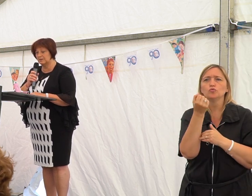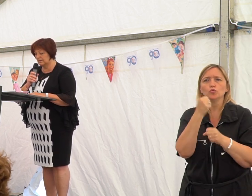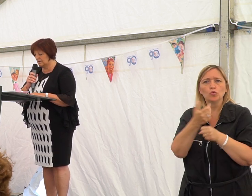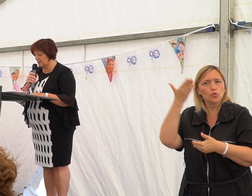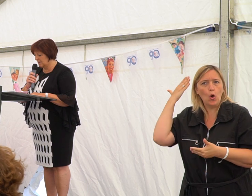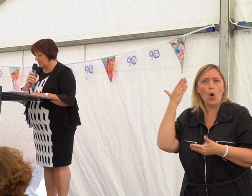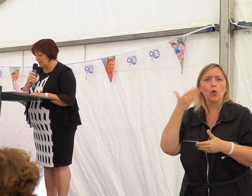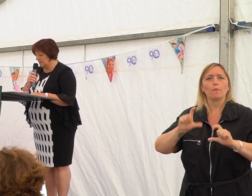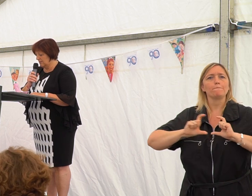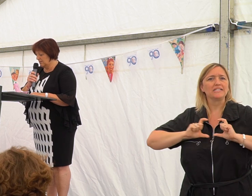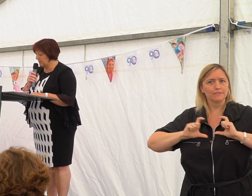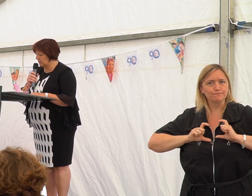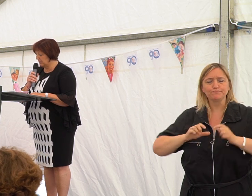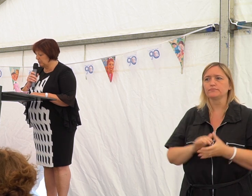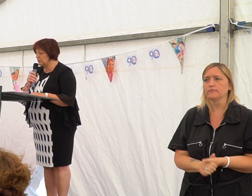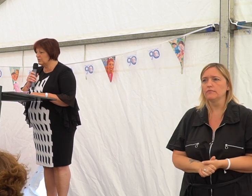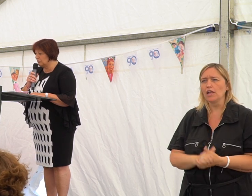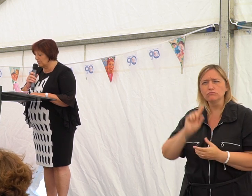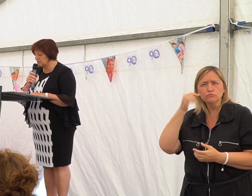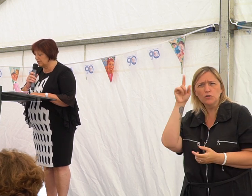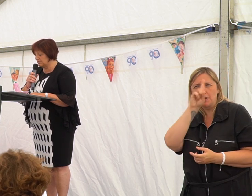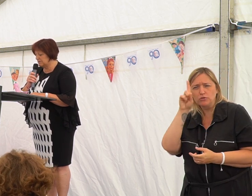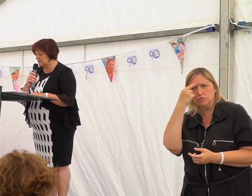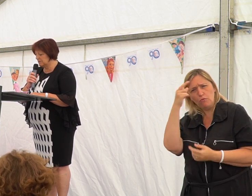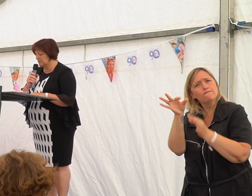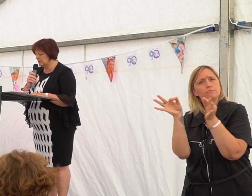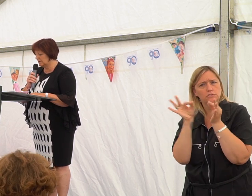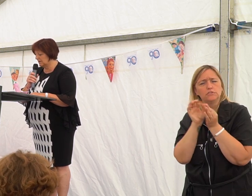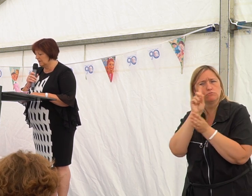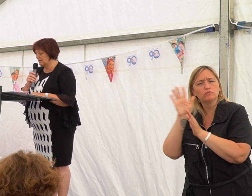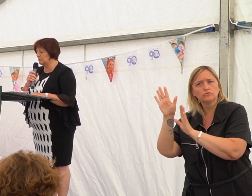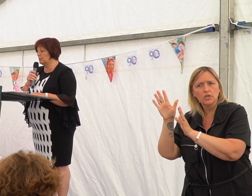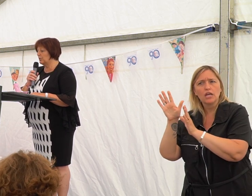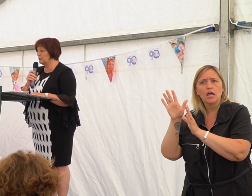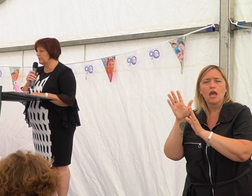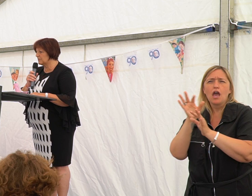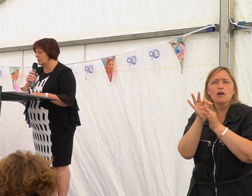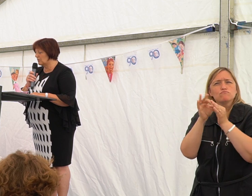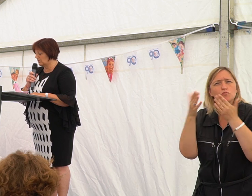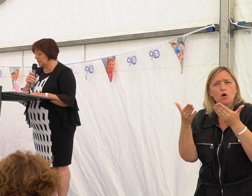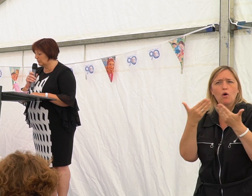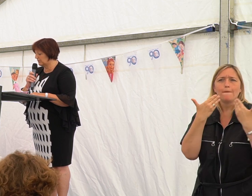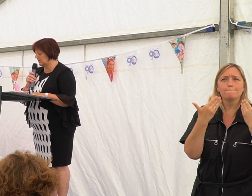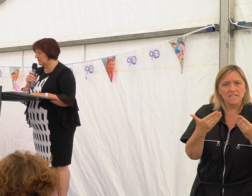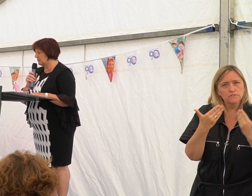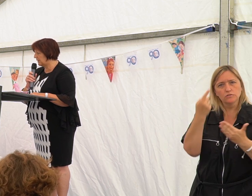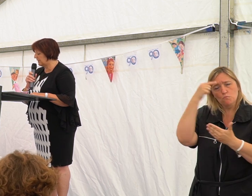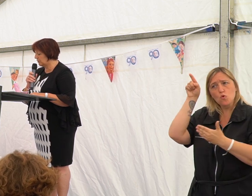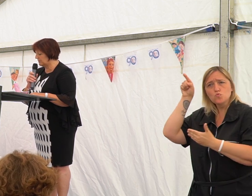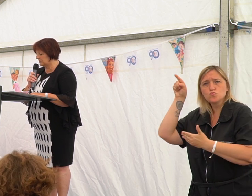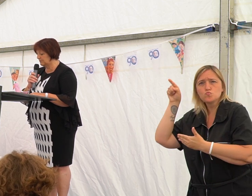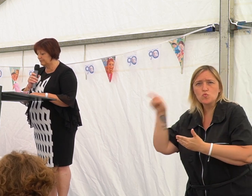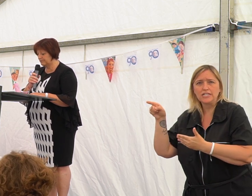Marlier. Mes premières pensées vont à sa famille. Les moments présents lui reviennent